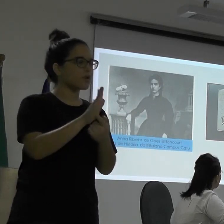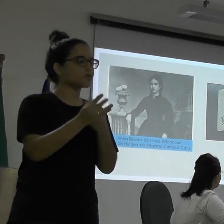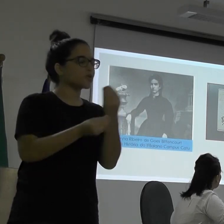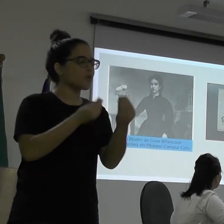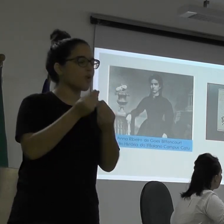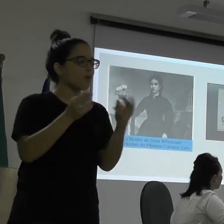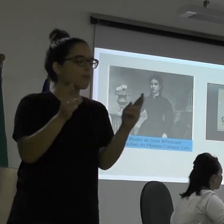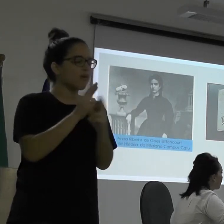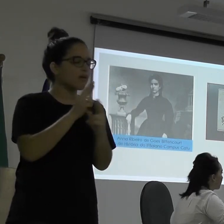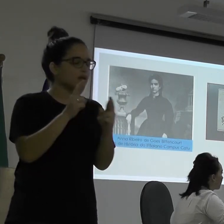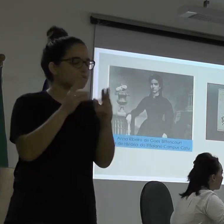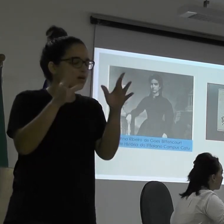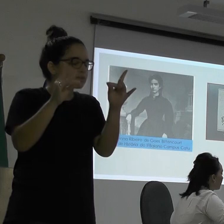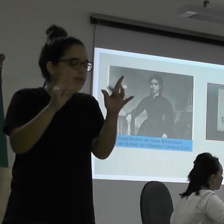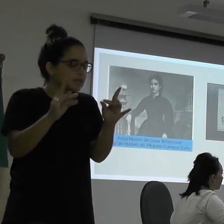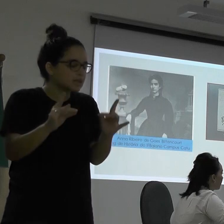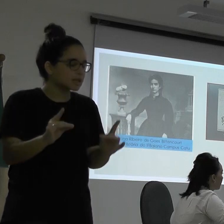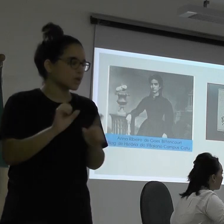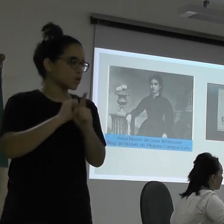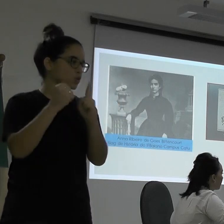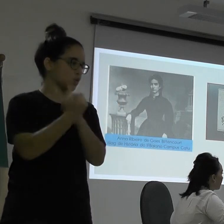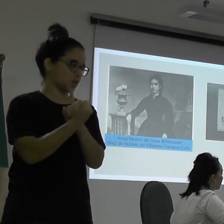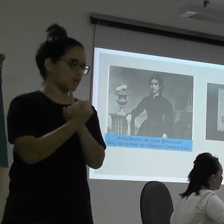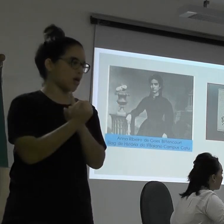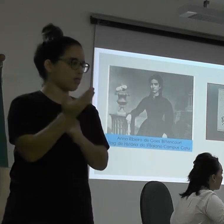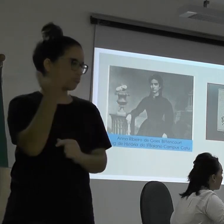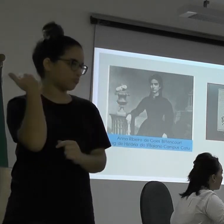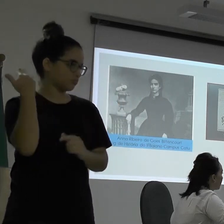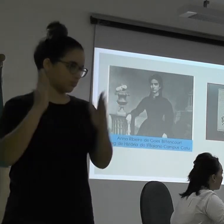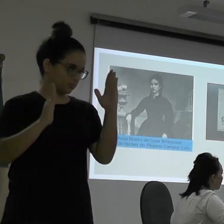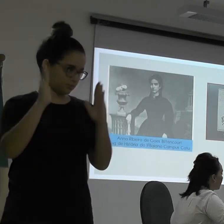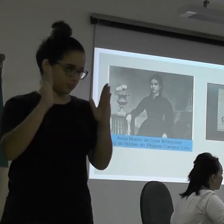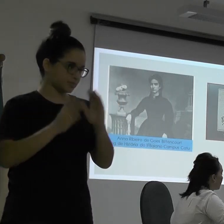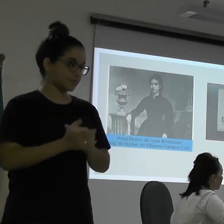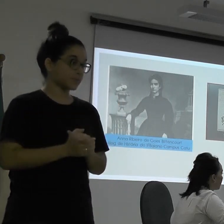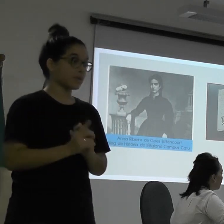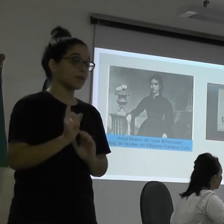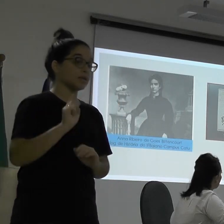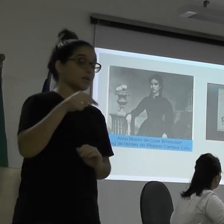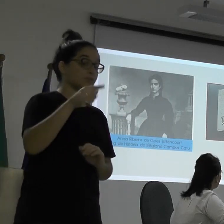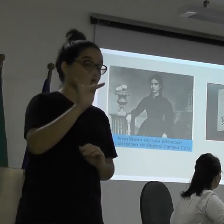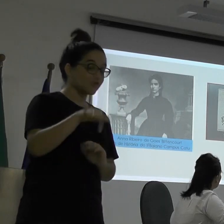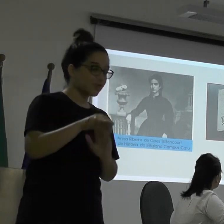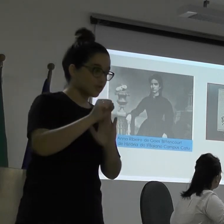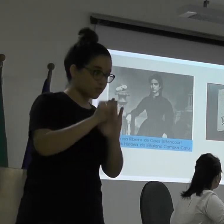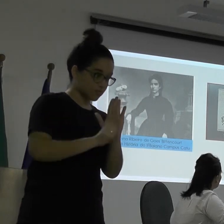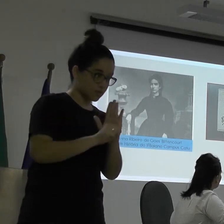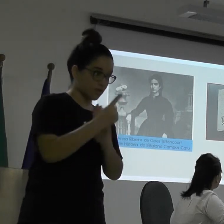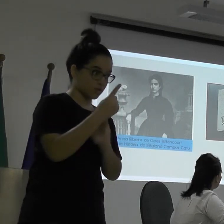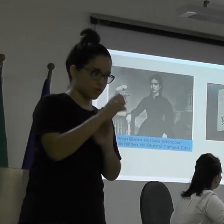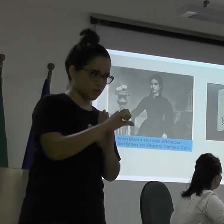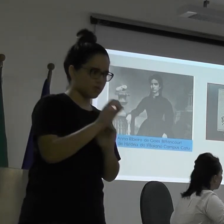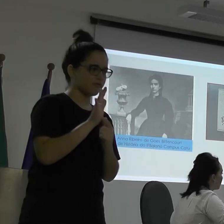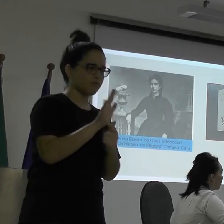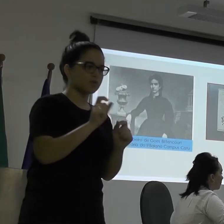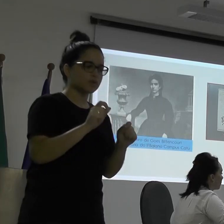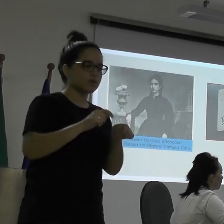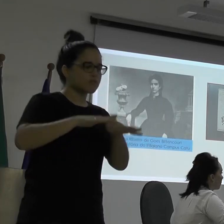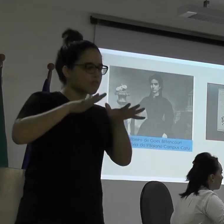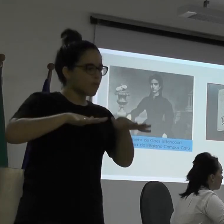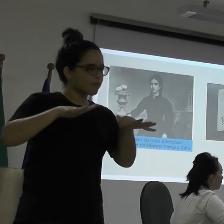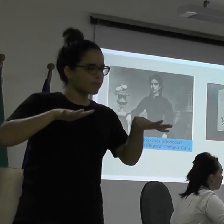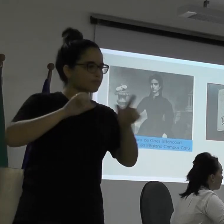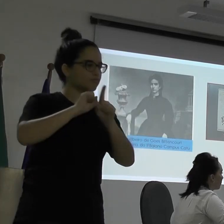época. No final do século, as produções aparecem mais atuantes. Certamente, os movimentos sociais